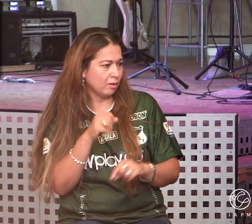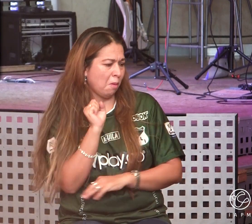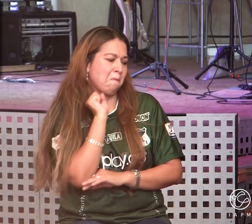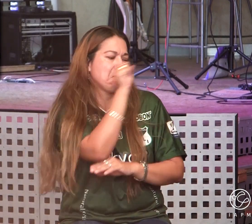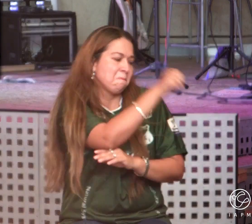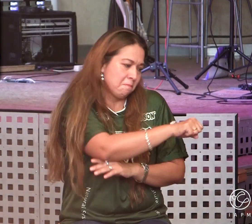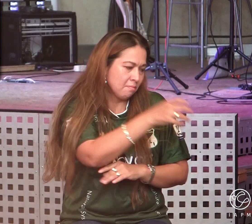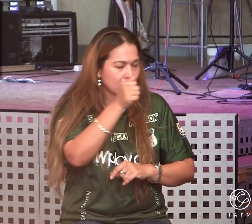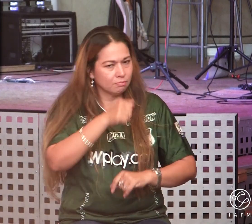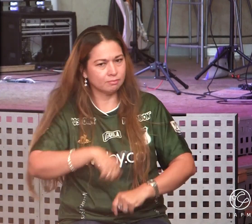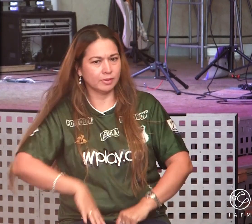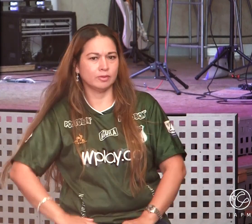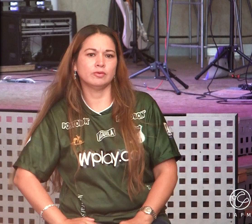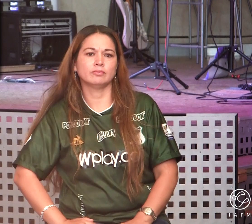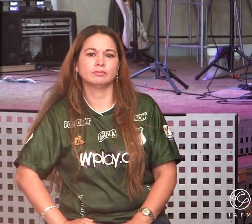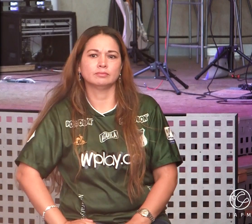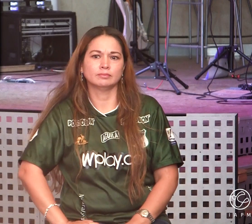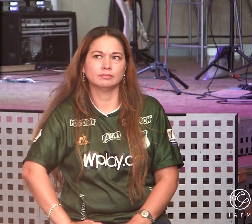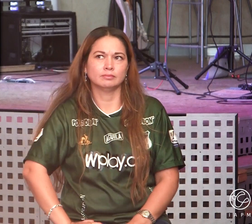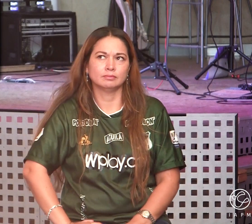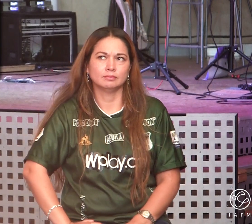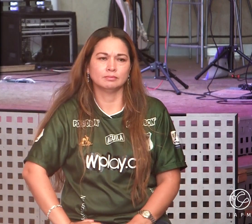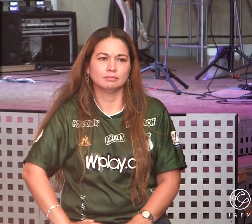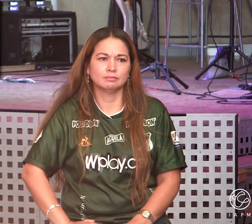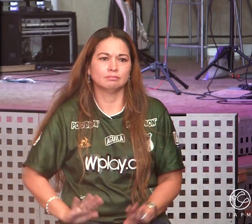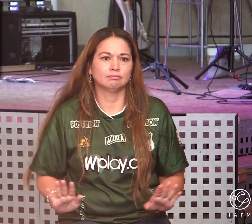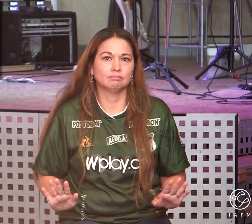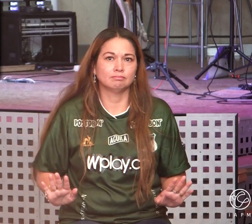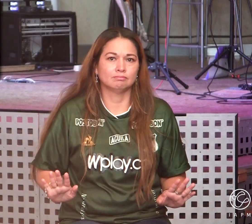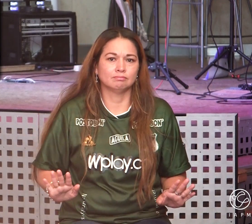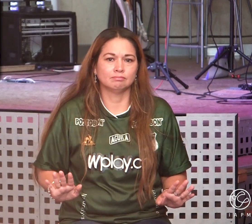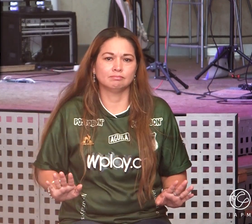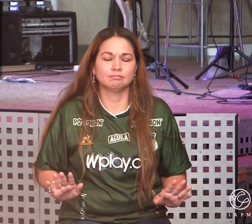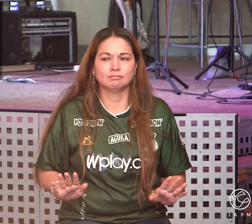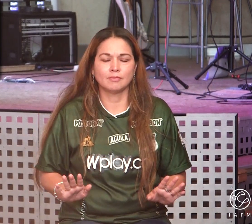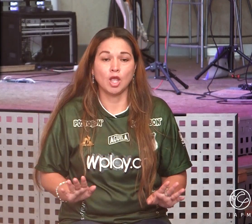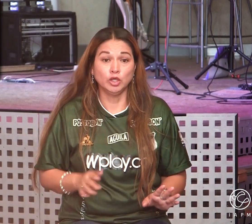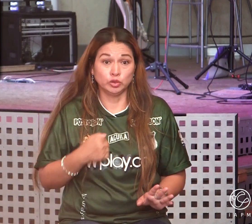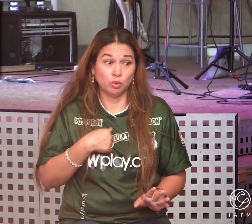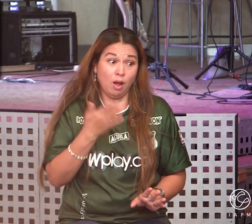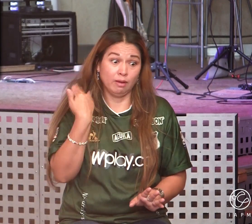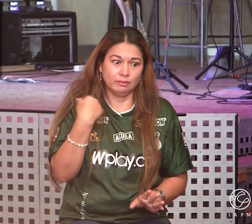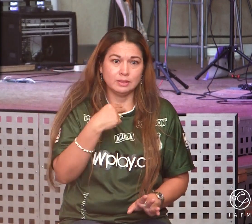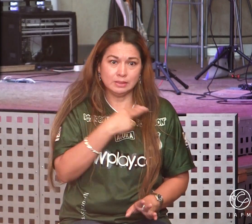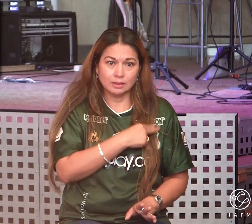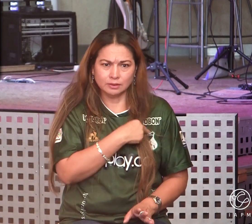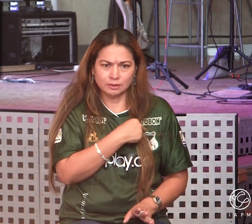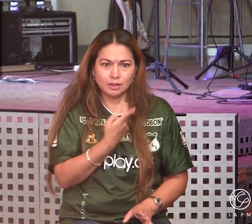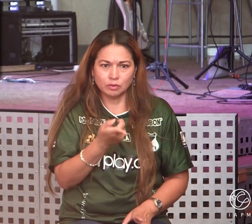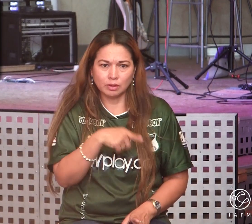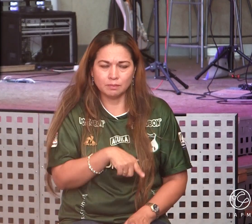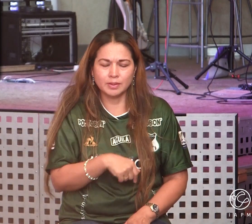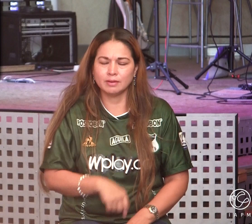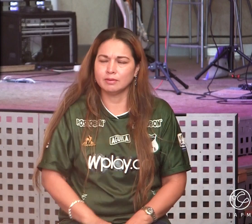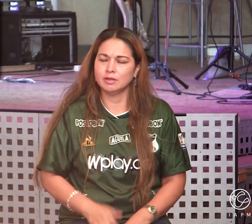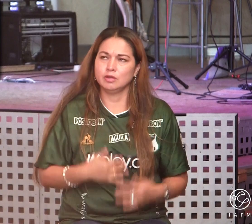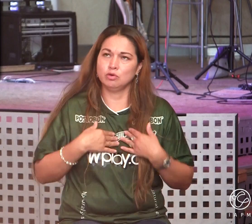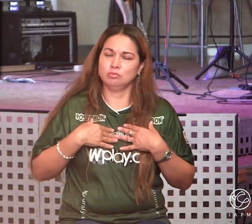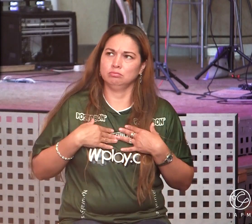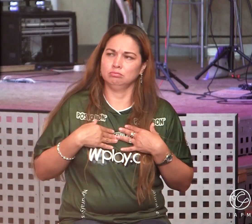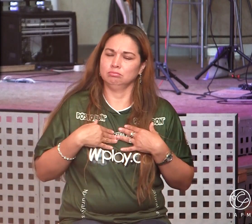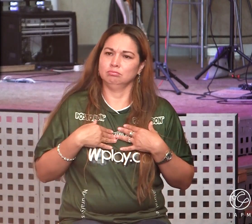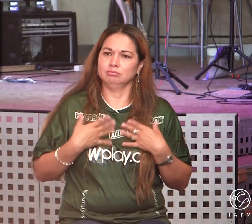buena pregunta, ¿no? Ahora, yo no conocía tanto de iglesias como ahora. Si hubiera conocido lo de ahora, le hubiera dado la razón desde el principio. Le hubiera dicho: